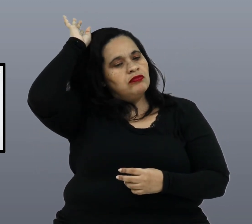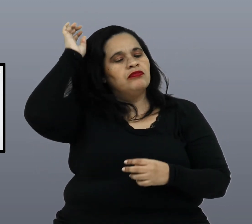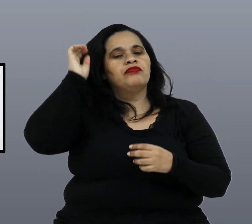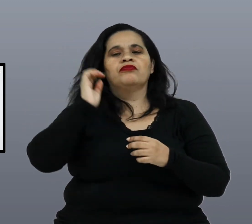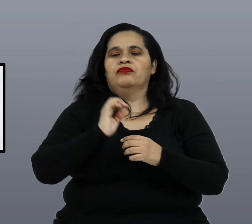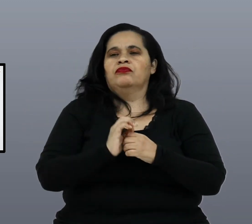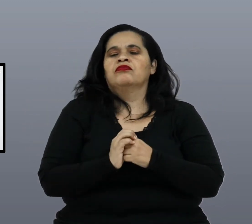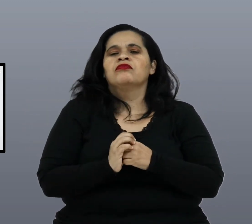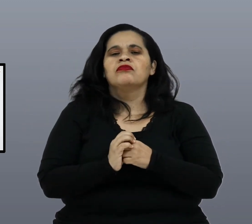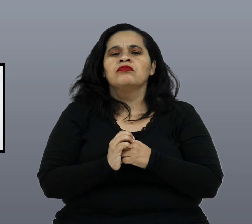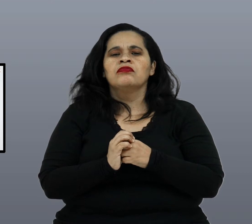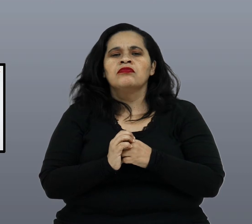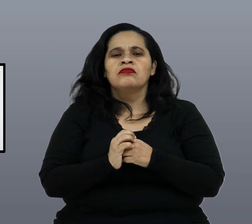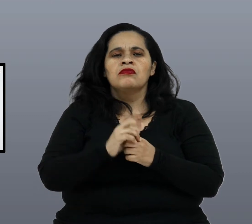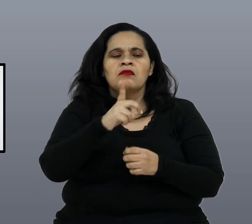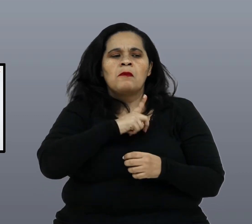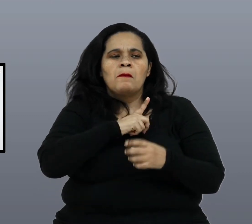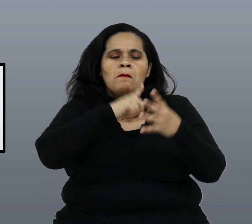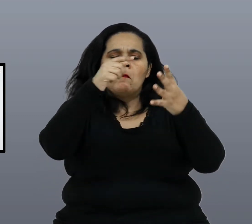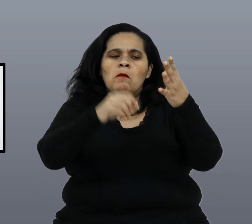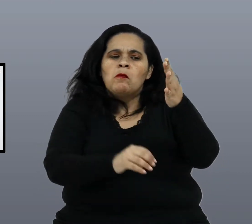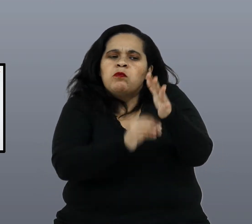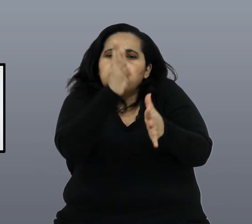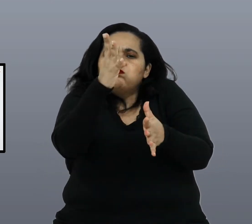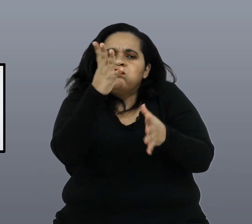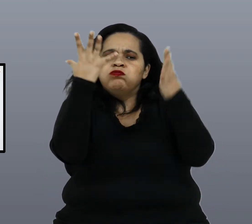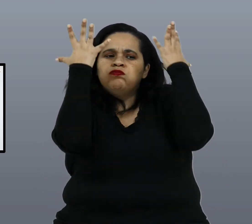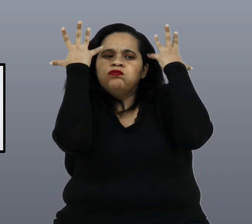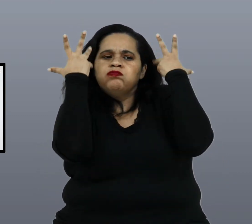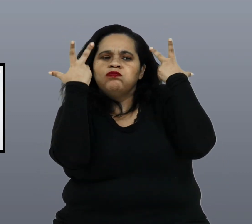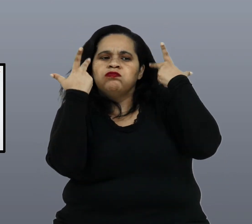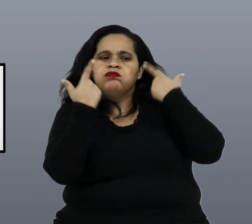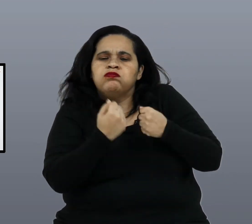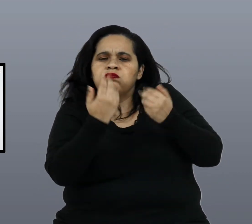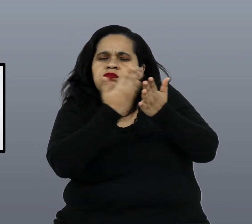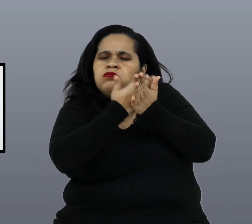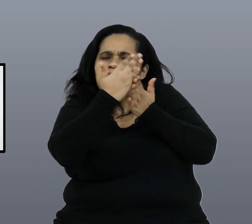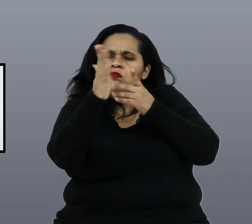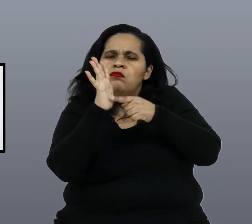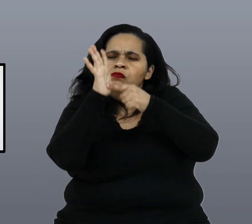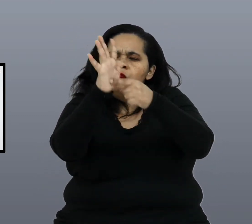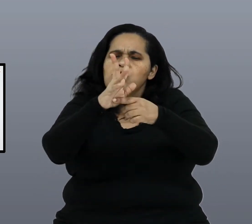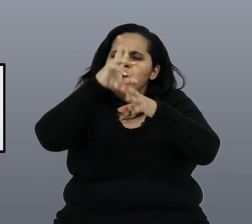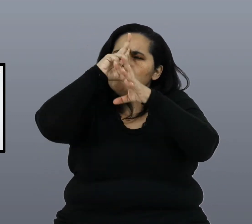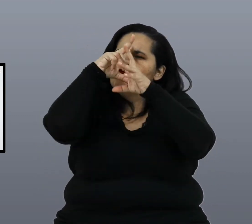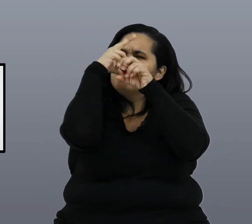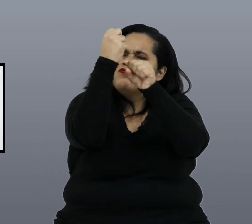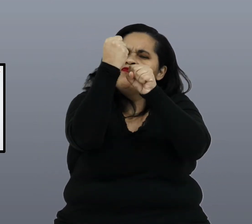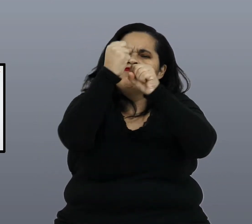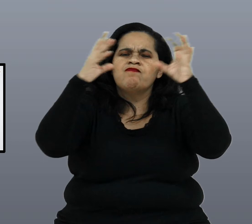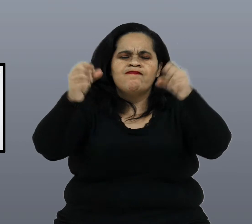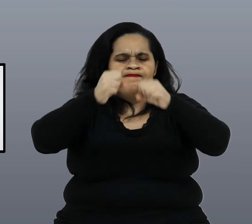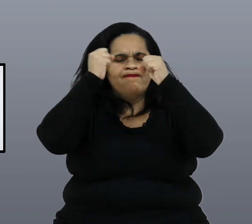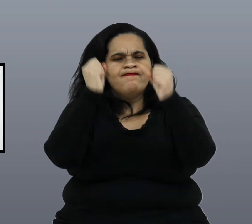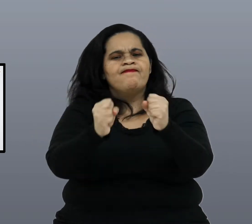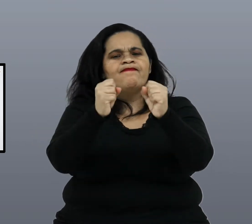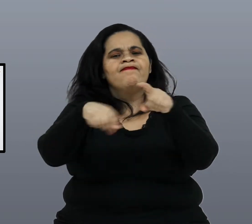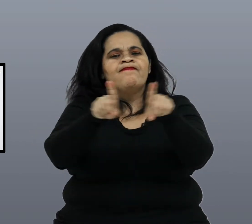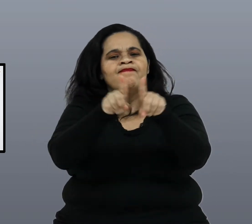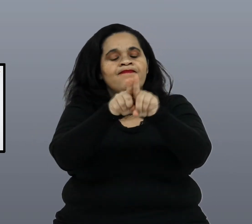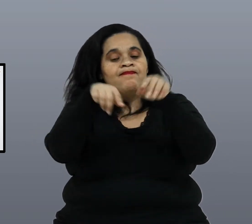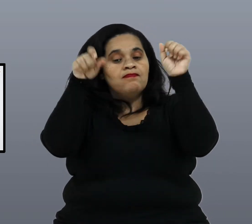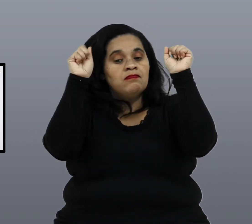É a característica do quarto animal, porque o Império Romano ele vai mostrar sua força, seu poder e sua capacidade de